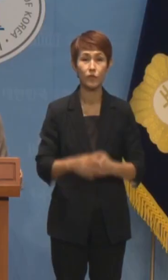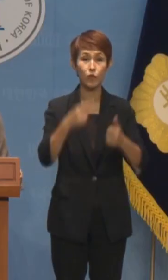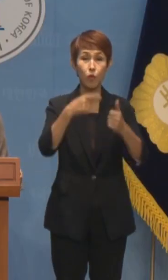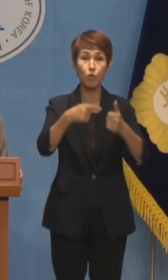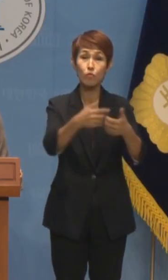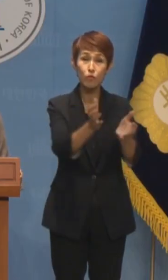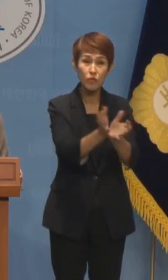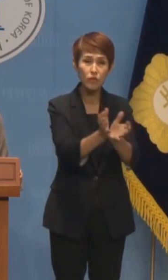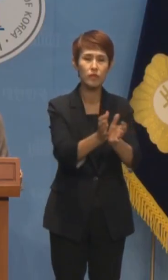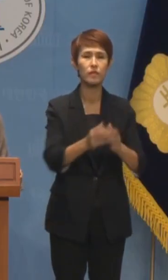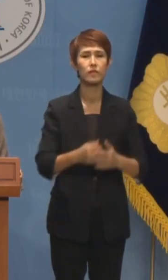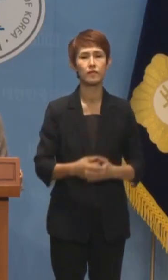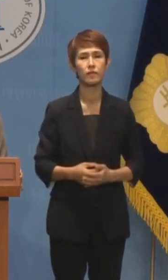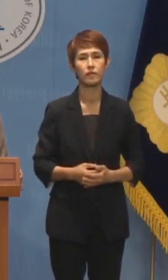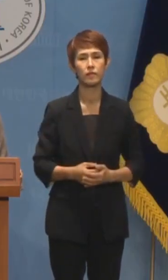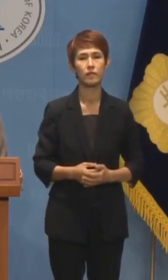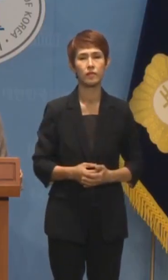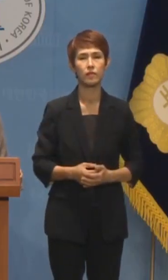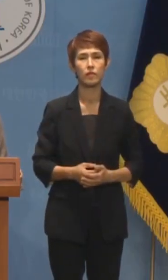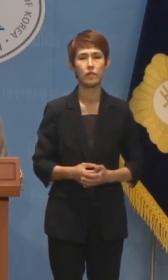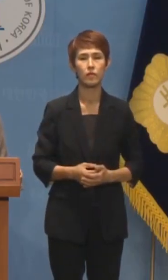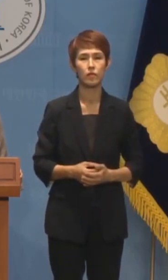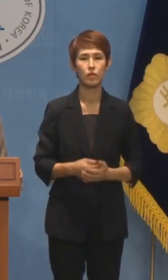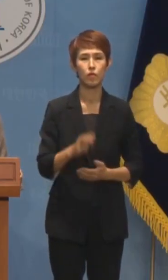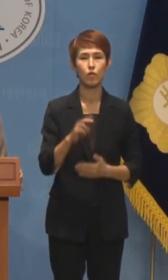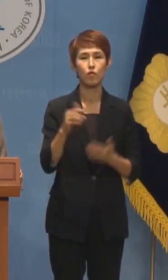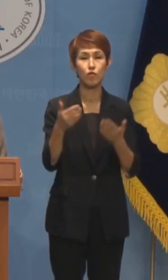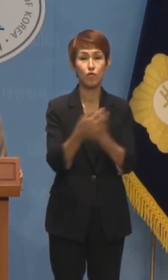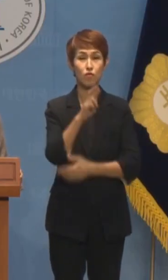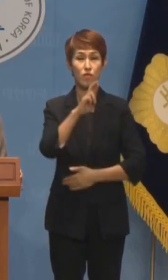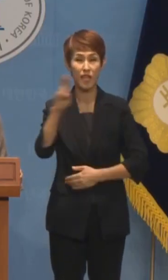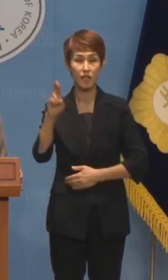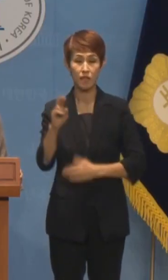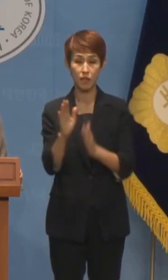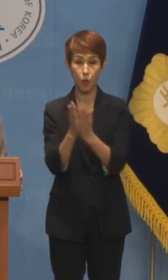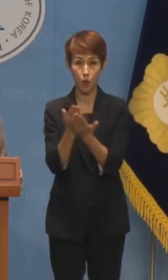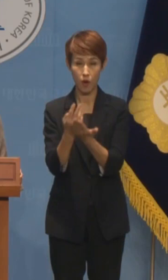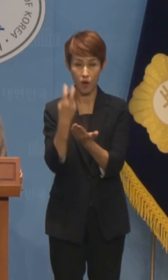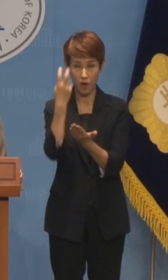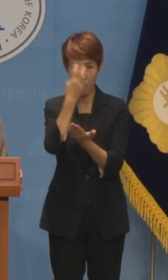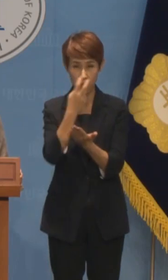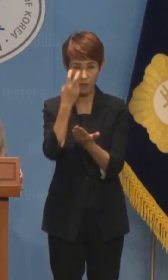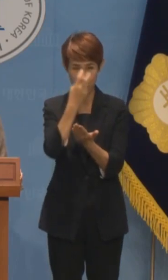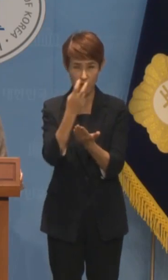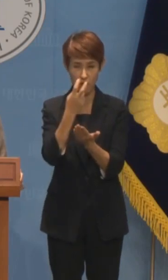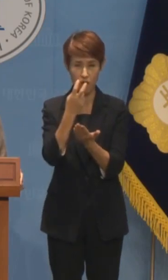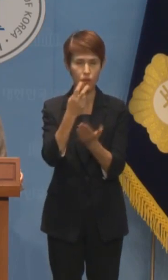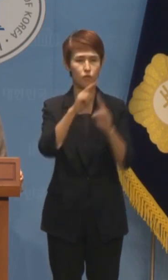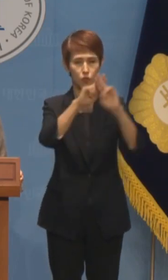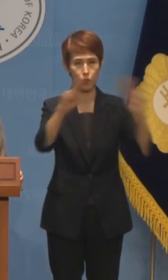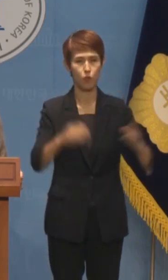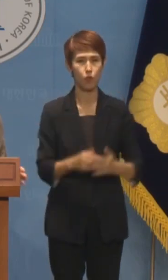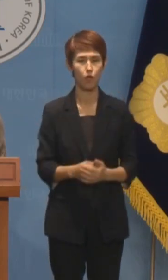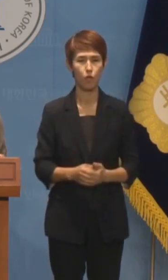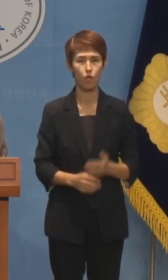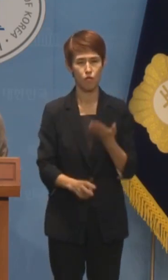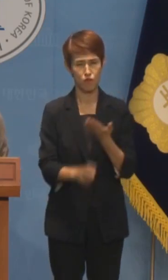교육부는 당장 불법으로 얼룩진 뉴라이트 교과서 검정을 취소하고 부실 검정의 책임을